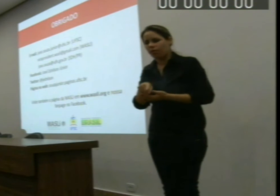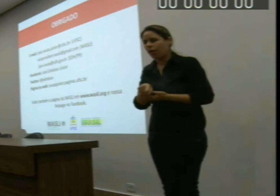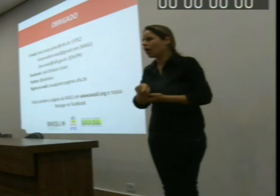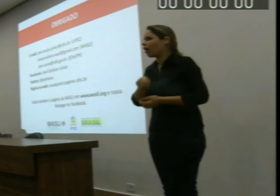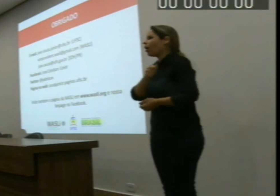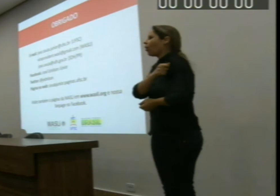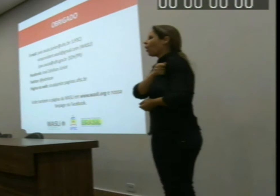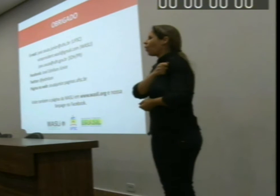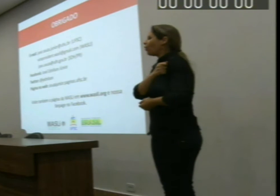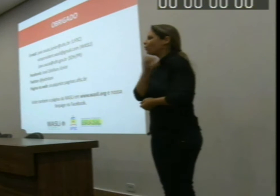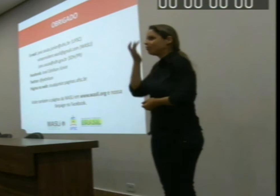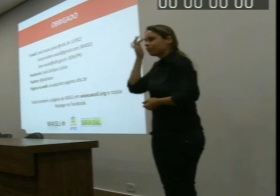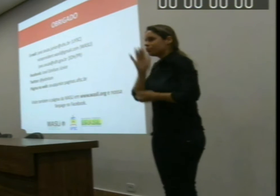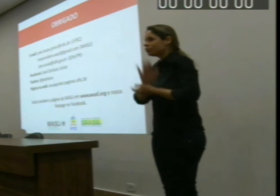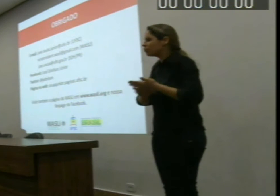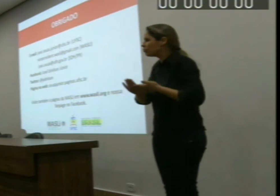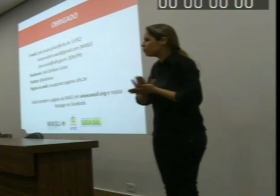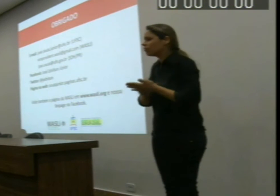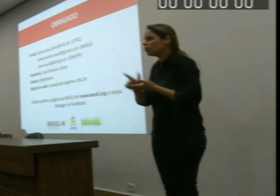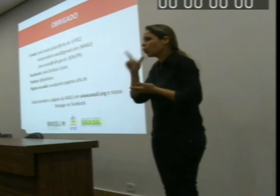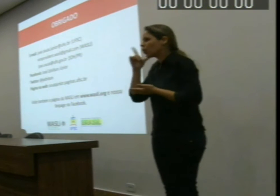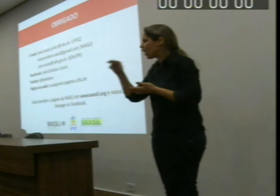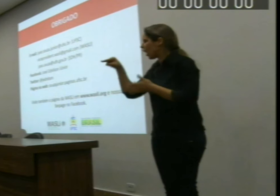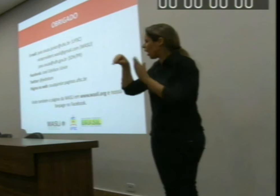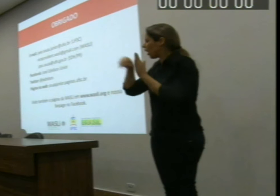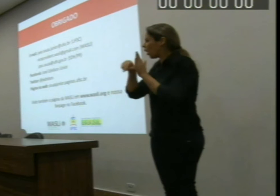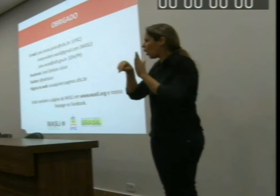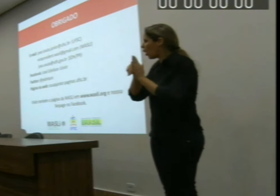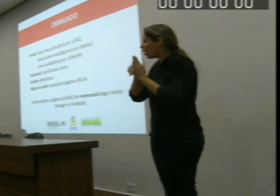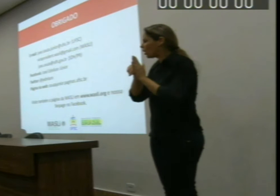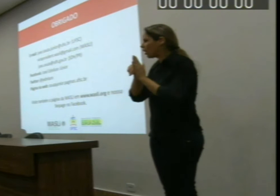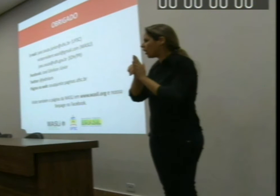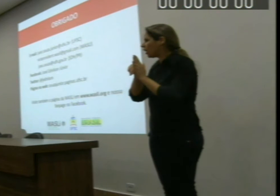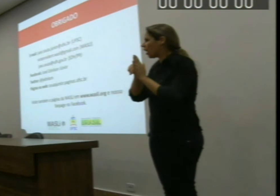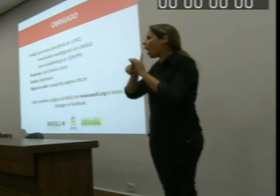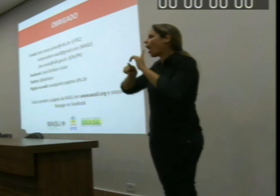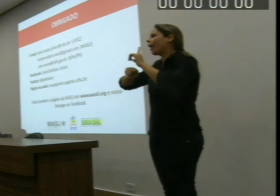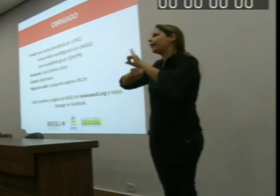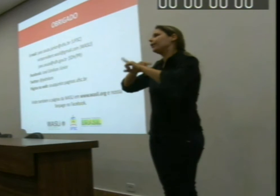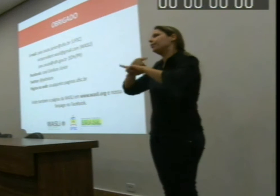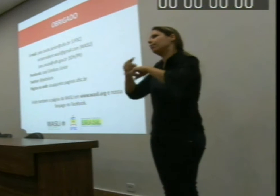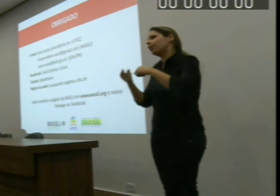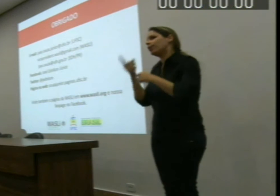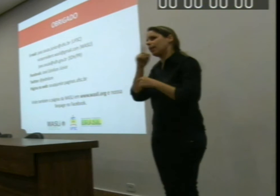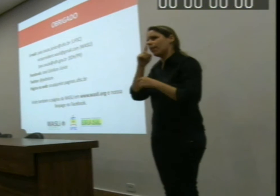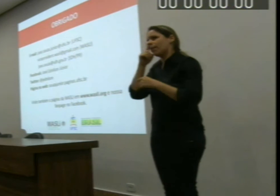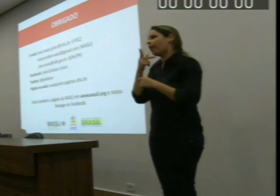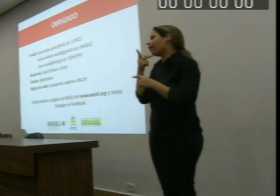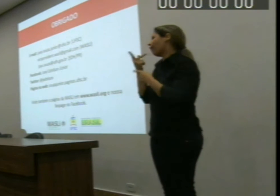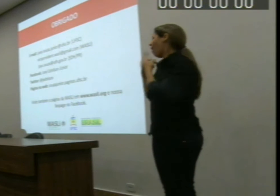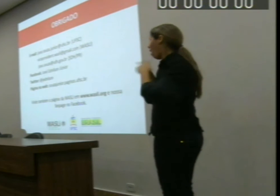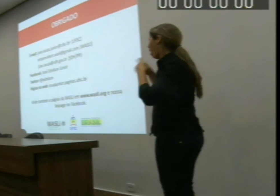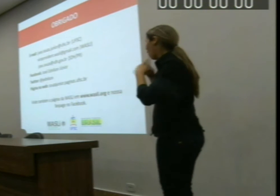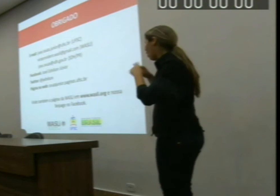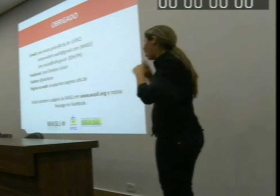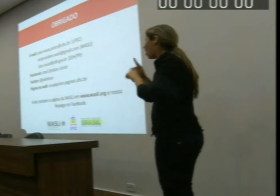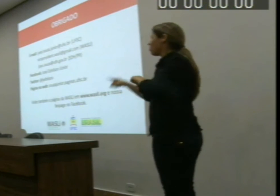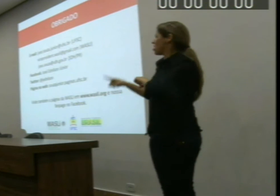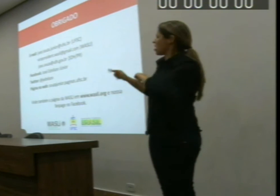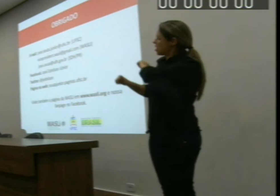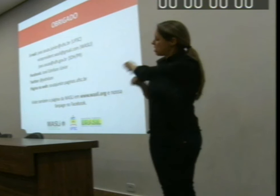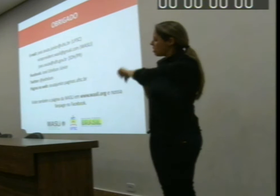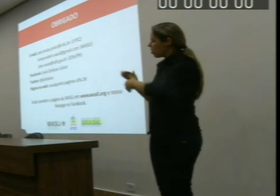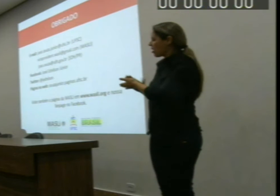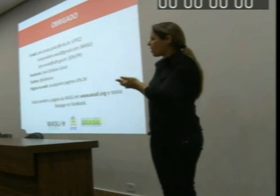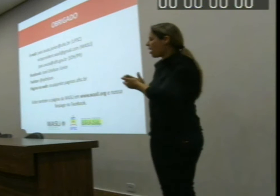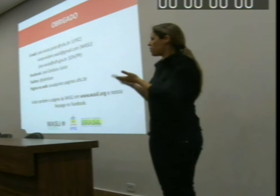aluna F retida então foi um novo um novo problema então às vezes acontece isso mas por falta